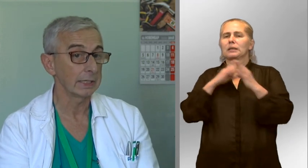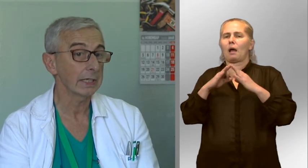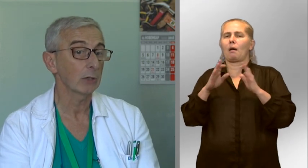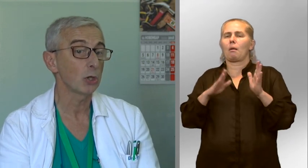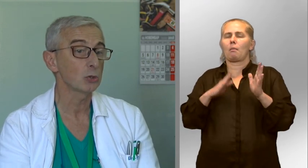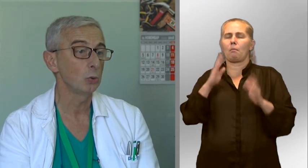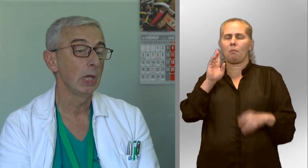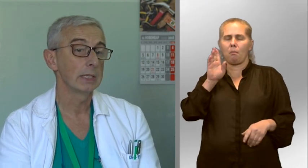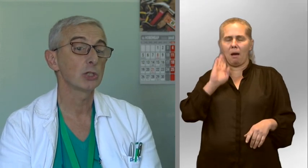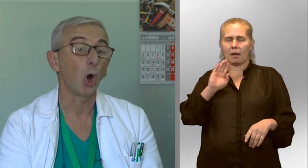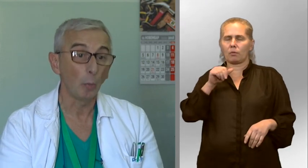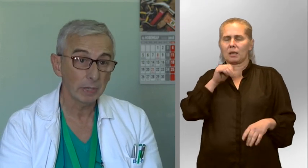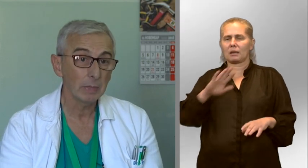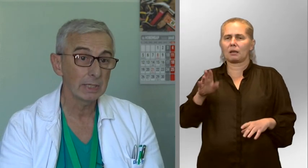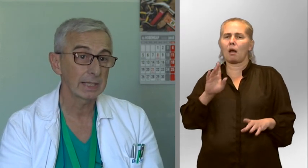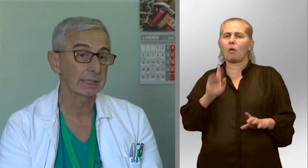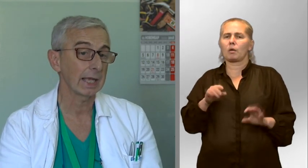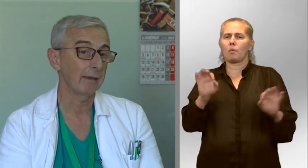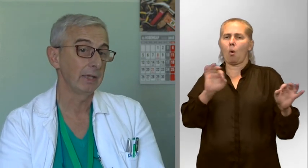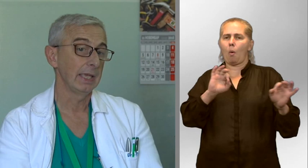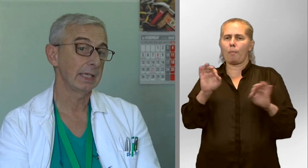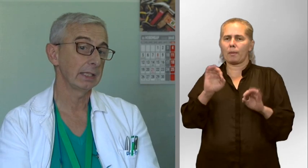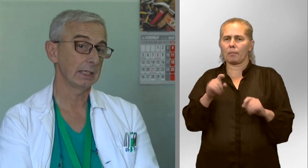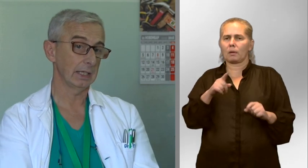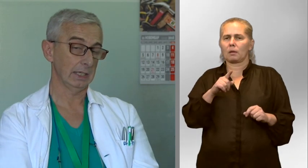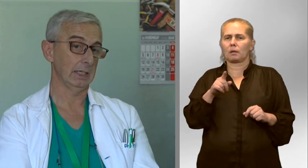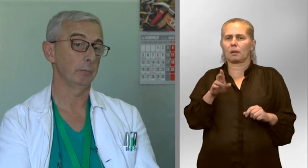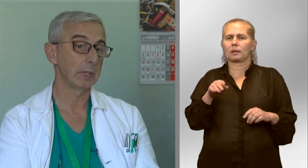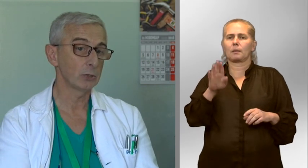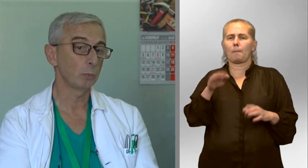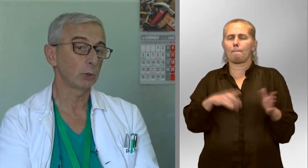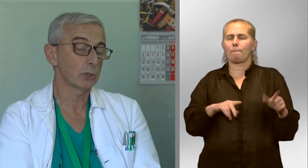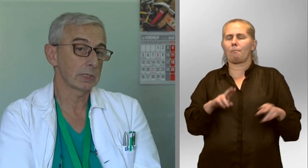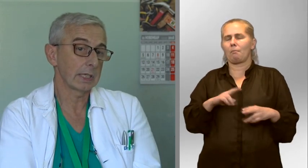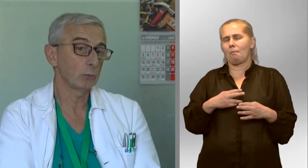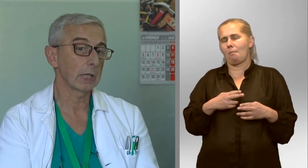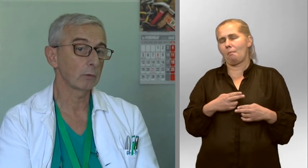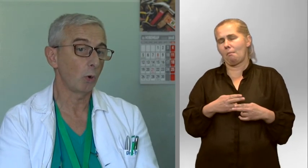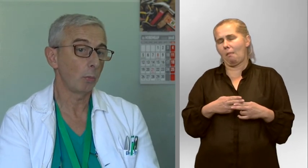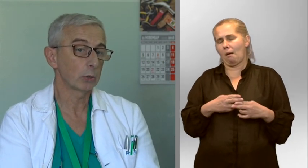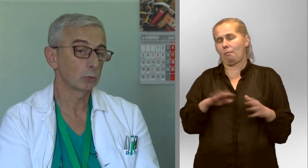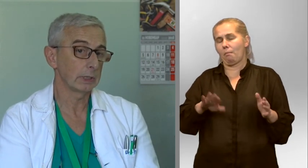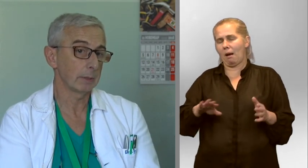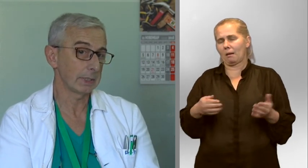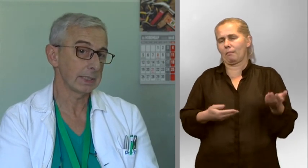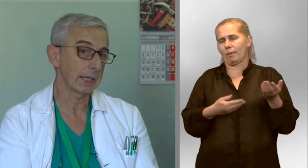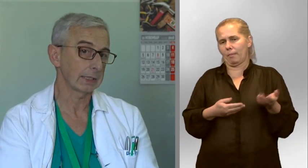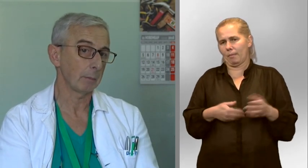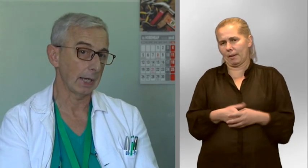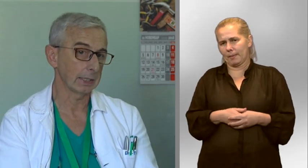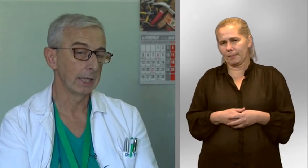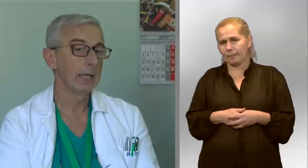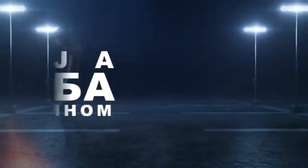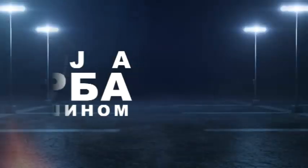ORL klinika, koji su znači opremljeni za takav jedan pristup, odnosno za jednu takvu obradu tih